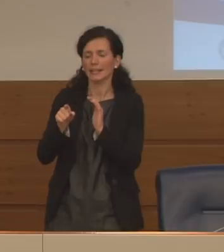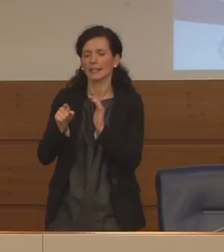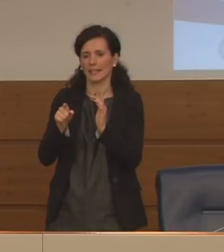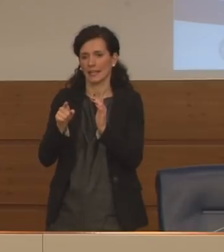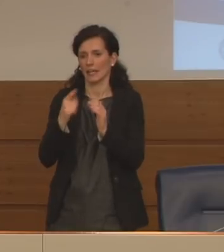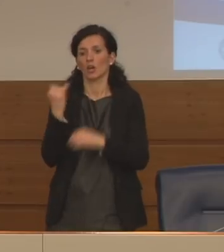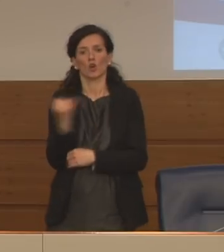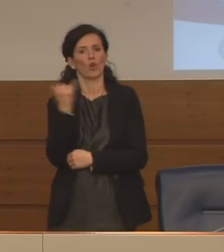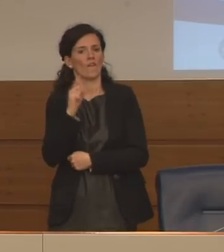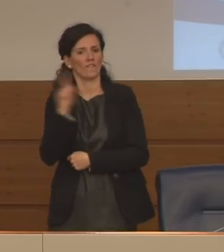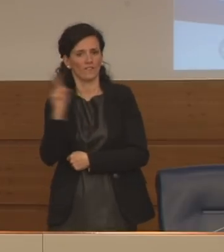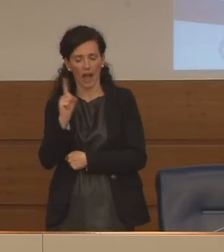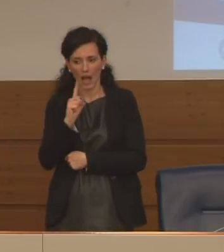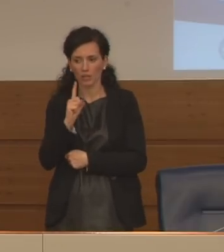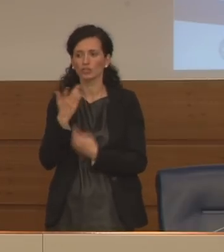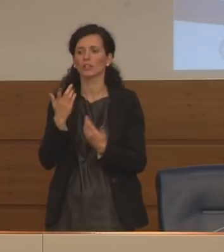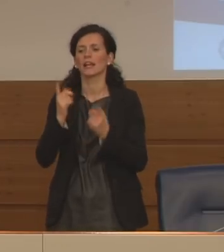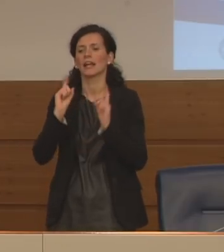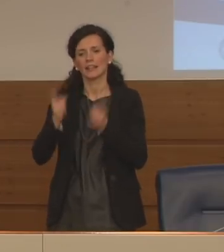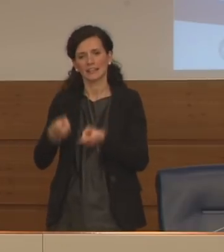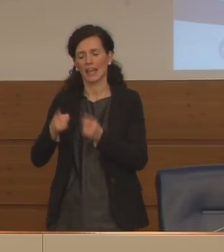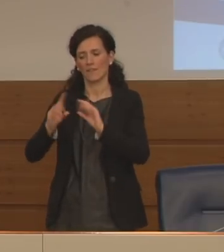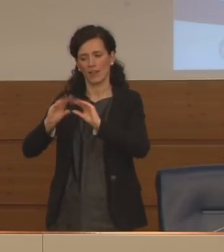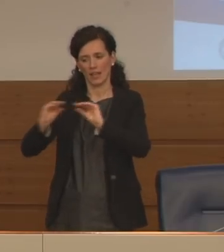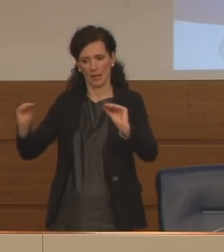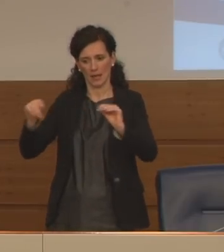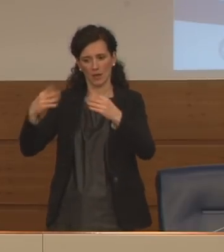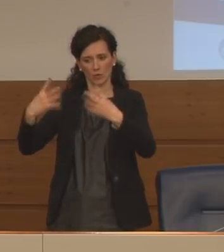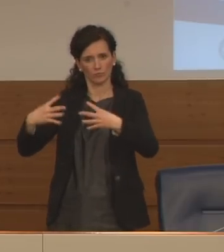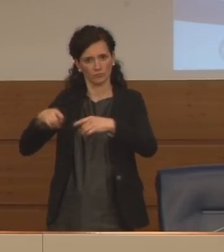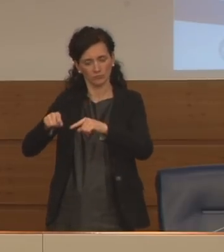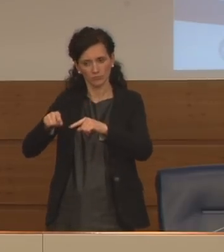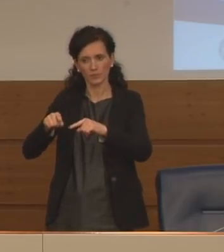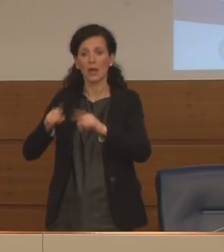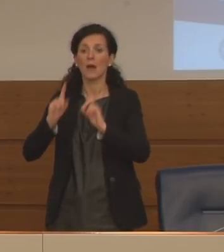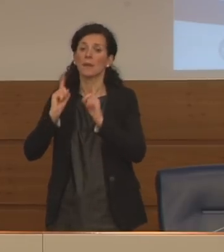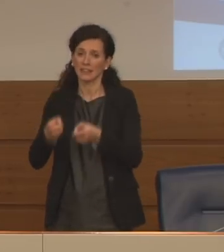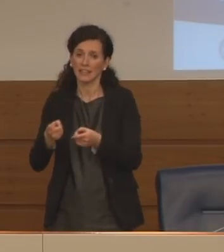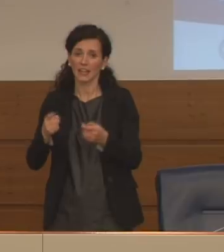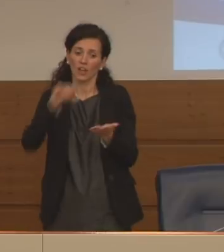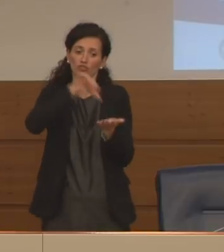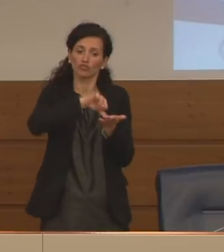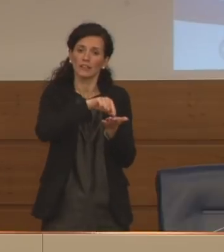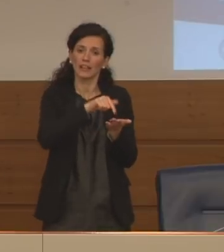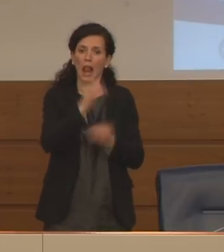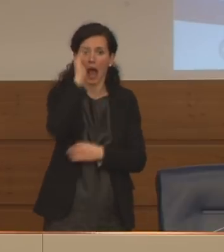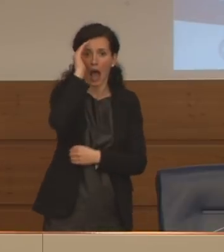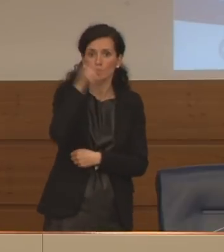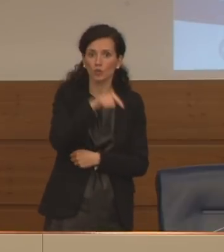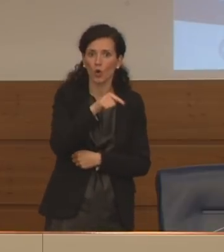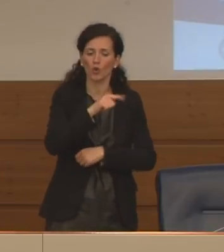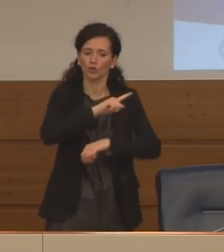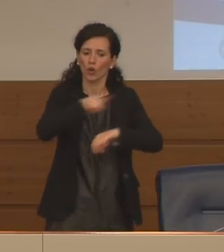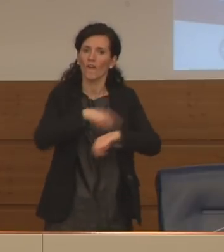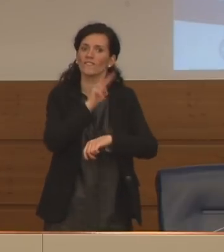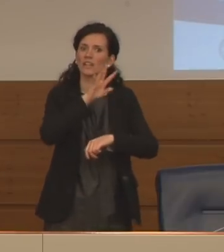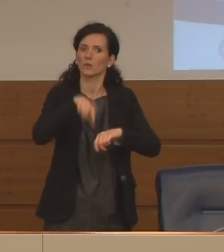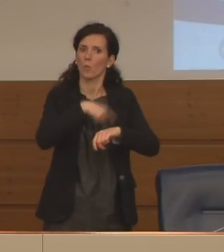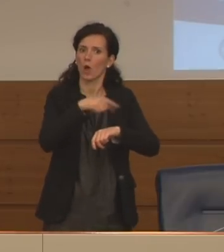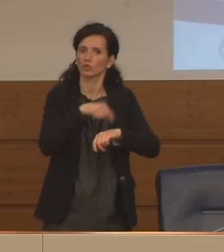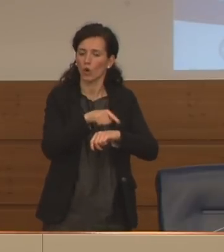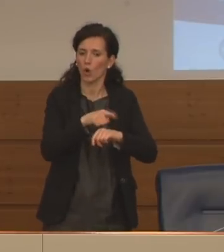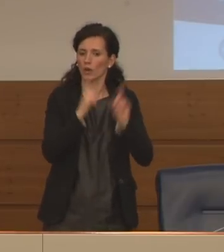che ci deve essere quello ma ci deve essere anche poi una centrale di ascolto h24 che capace di monitorare e di intervenire